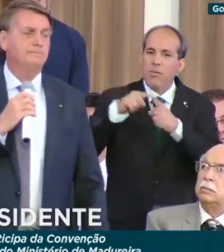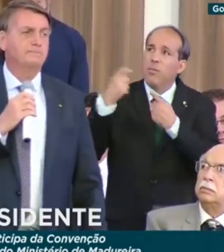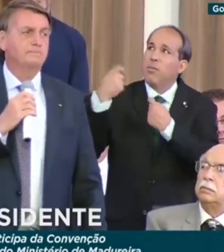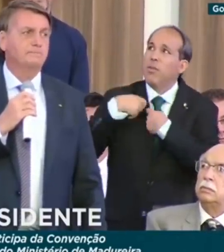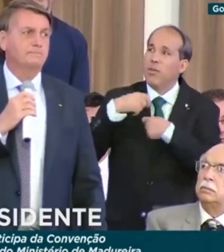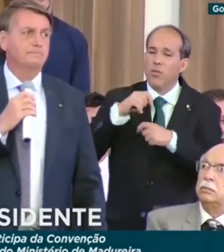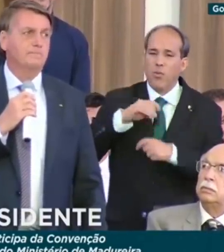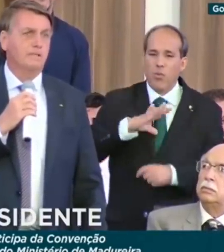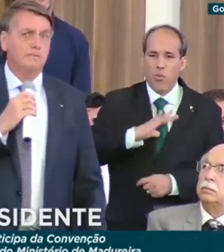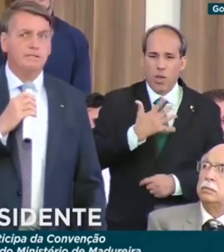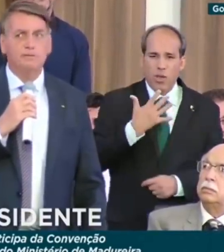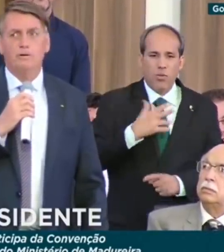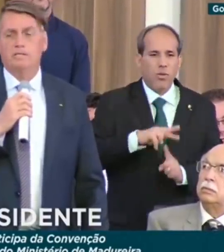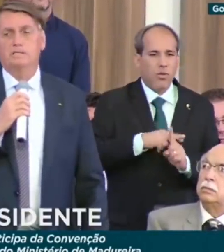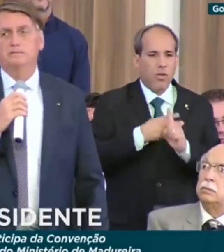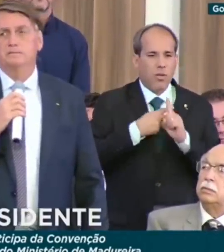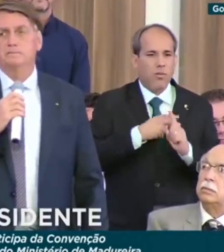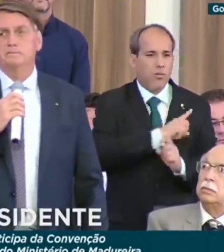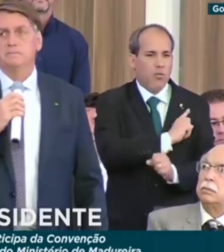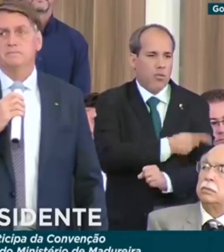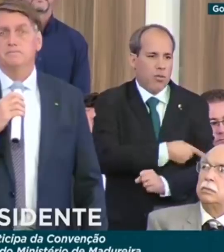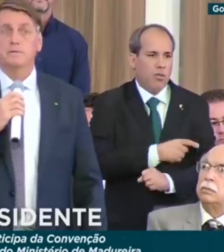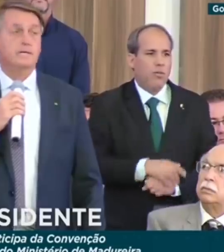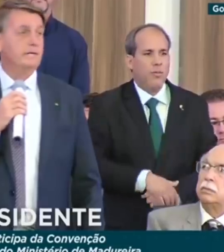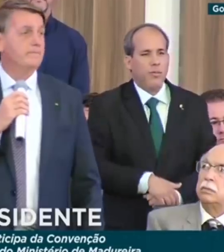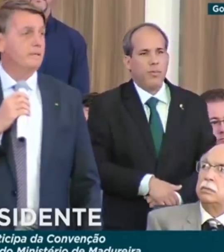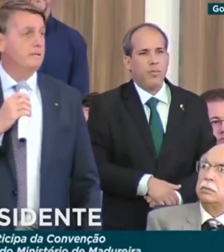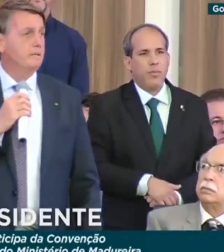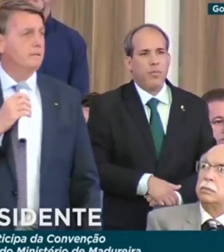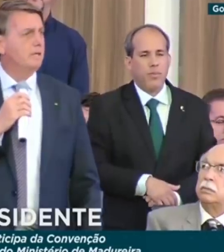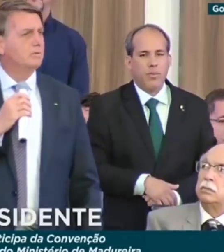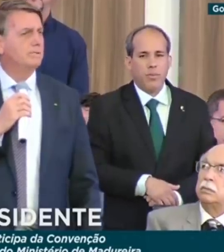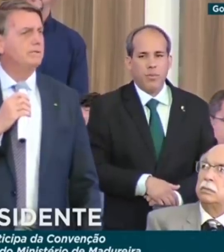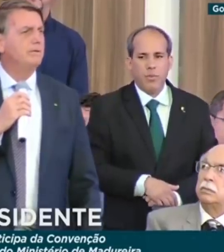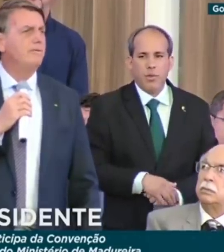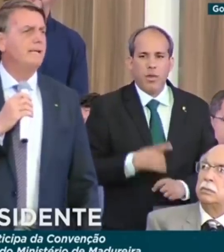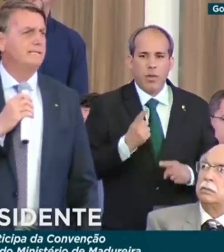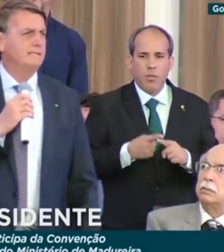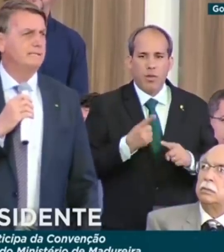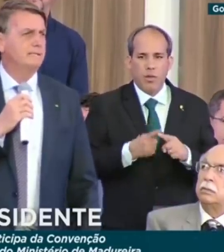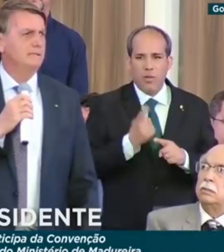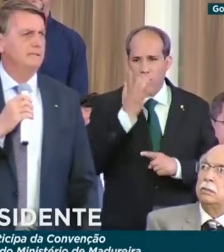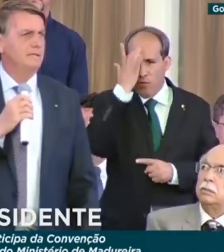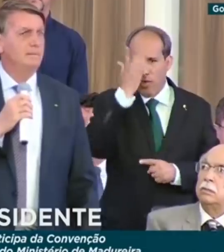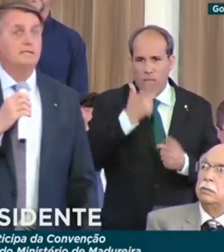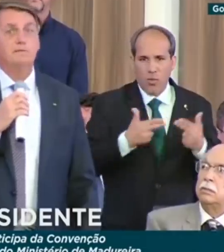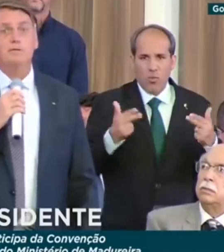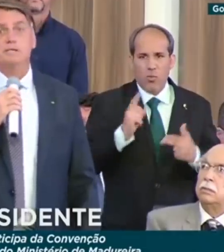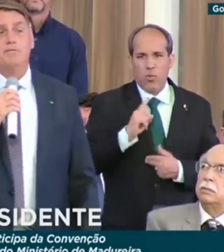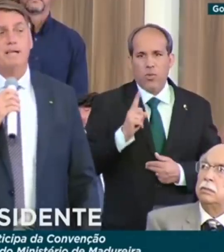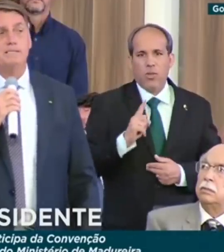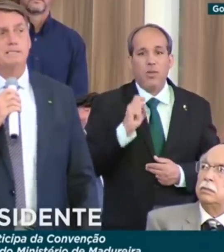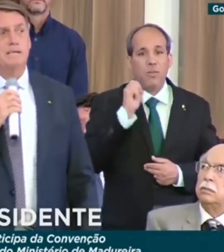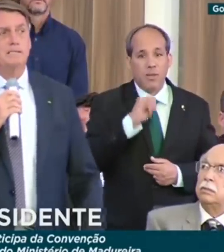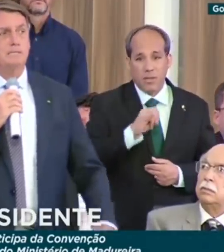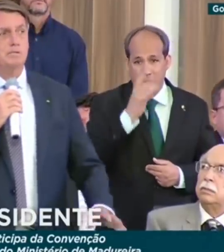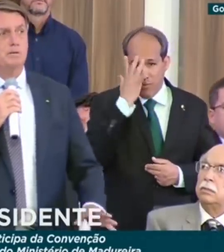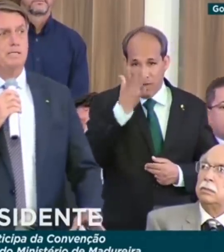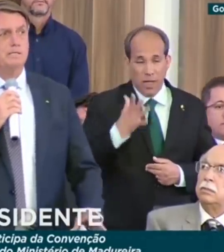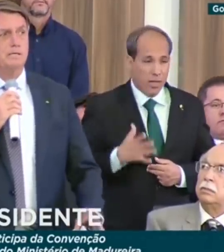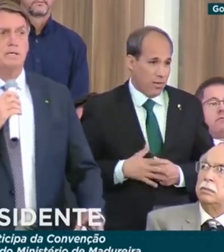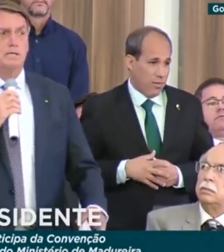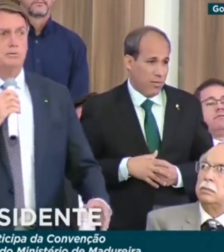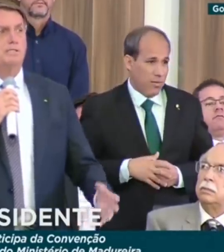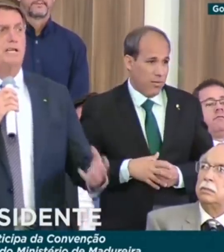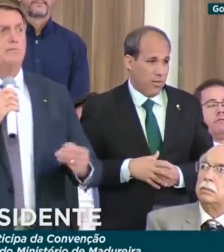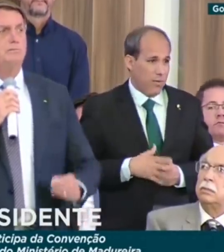coragem e pedir força, porque as coisas não são fáceis, mas se fossem fáceis, essas